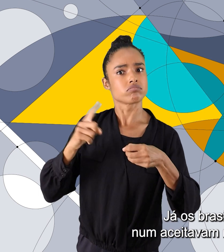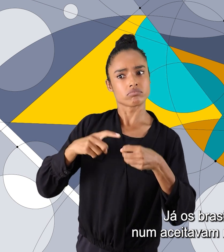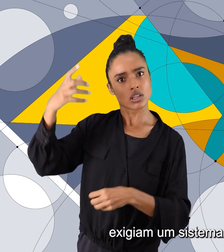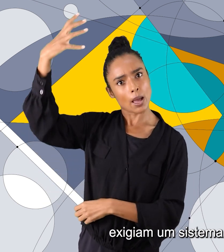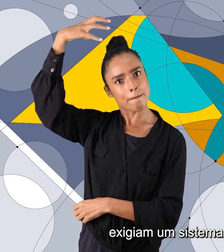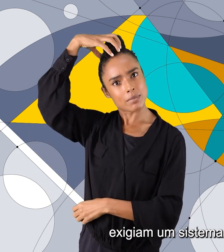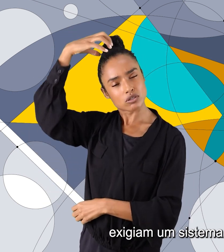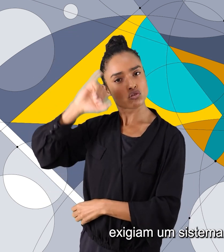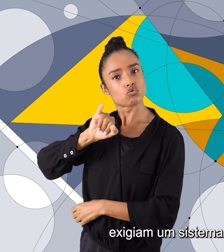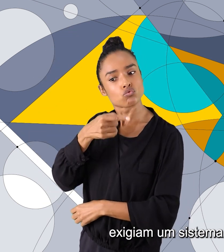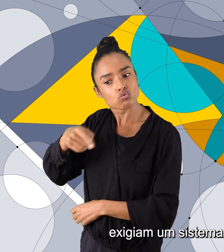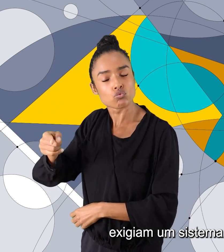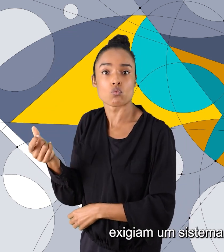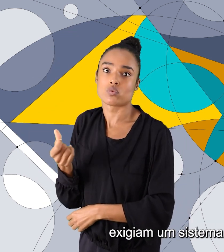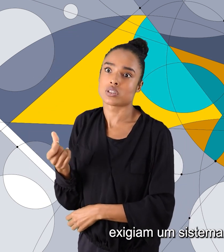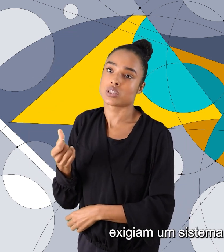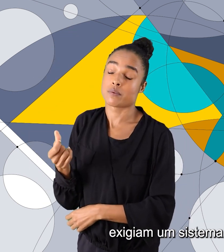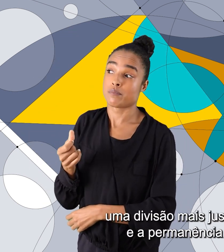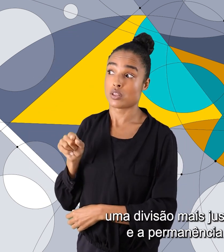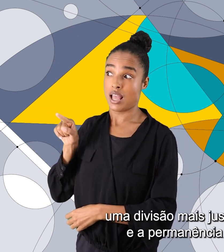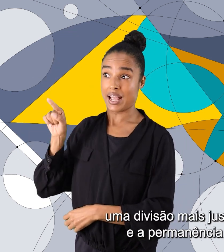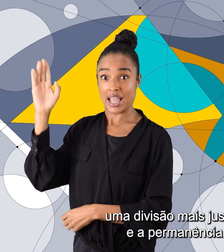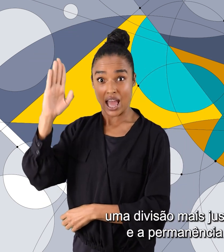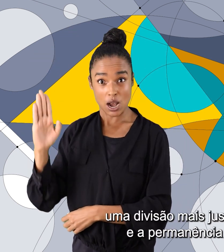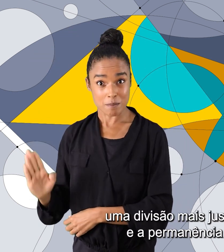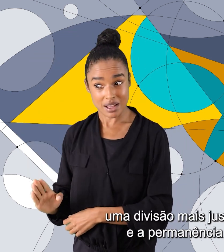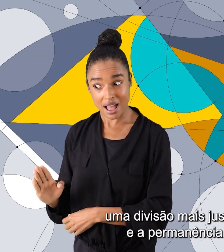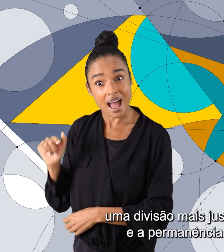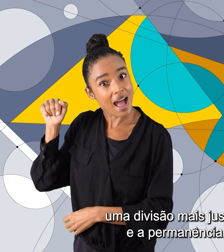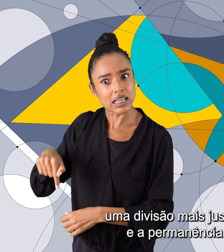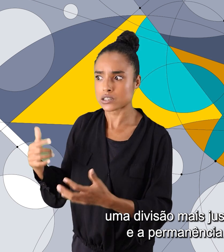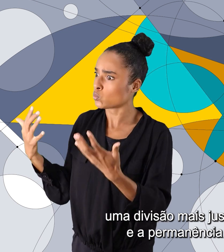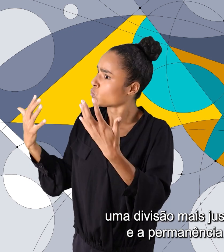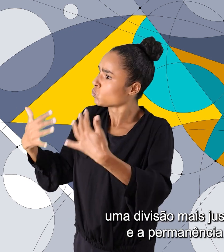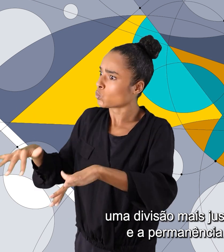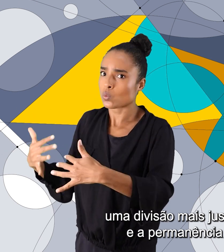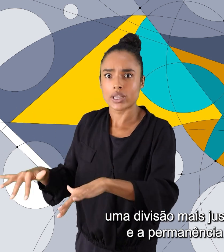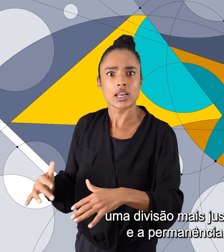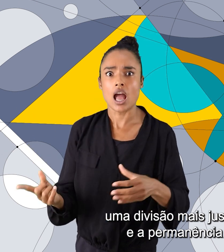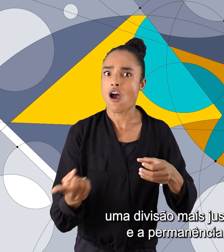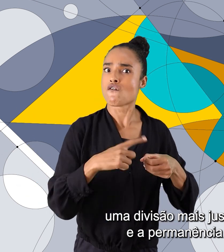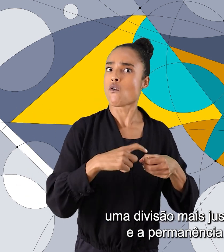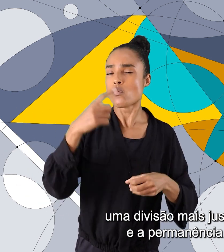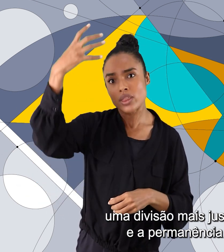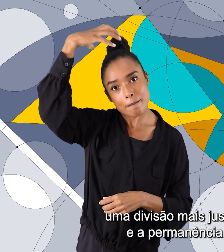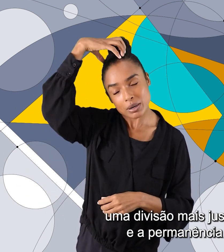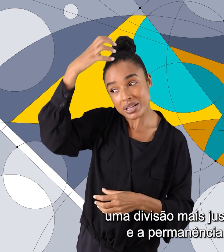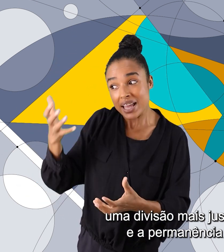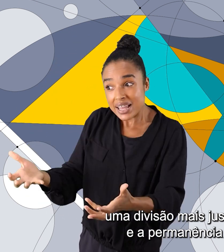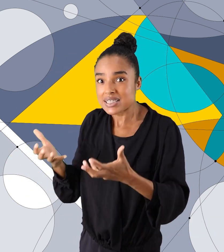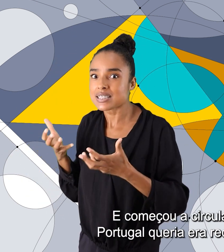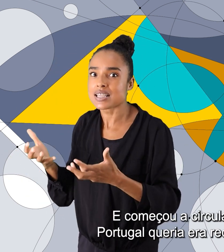disso. Exigiam um sistema de leis próprio, uma divisão mais justa dos impostos e a permanência do